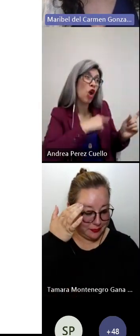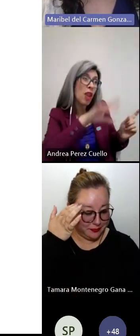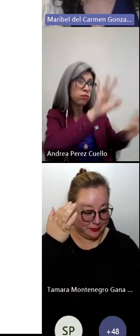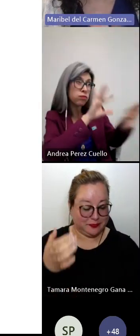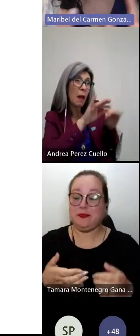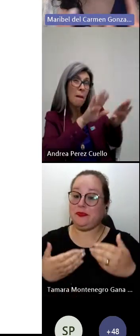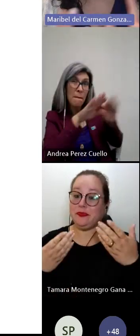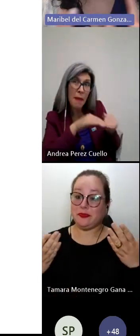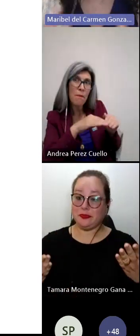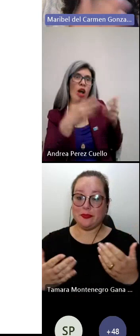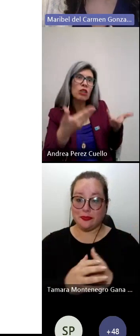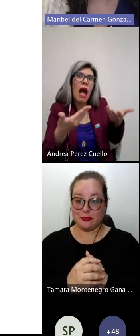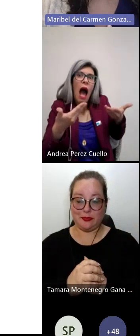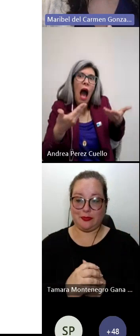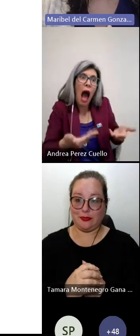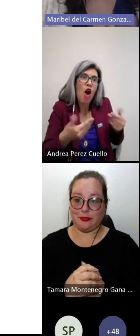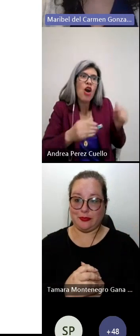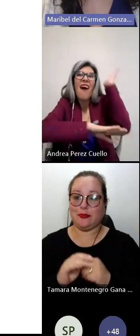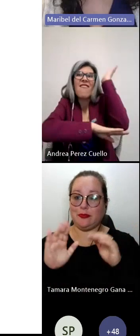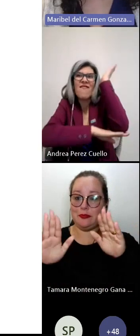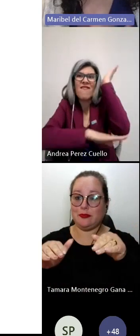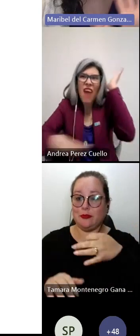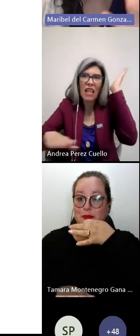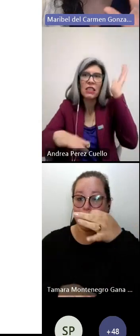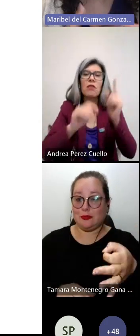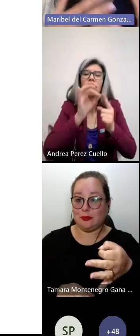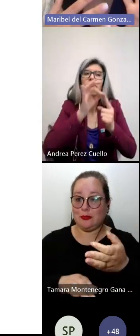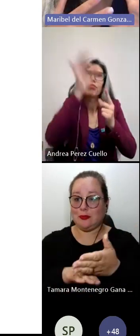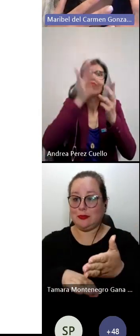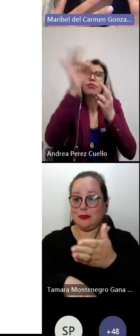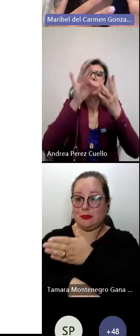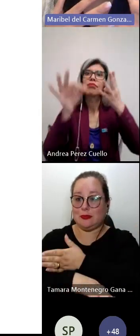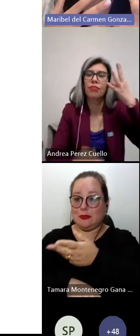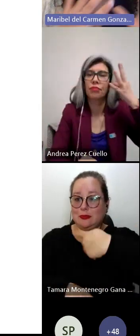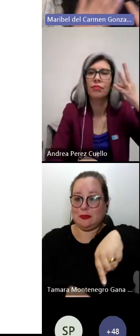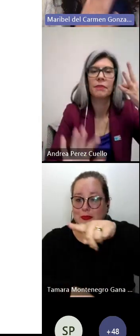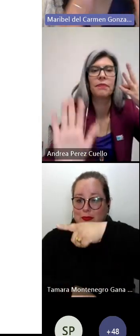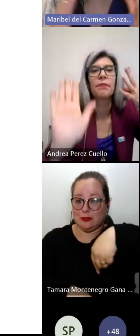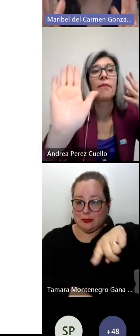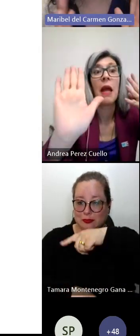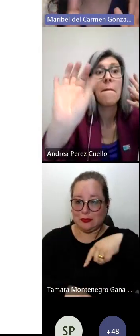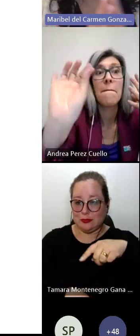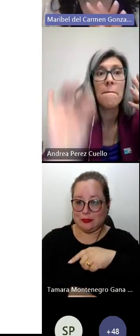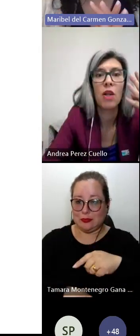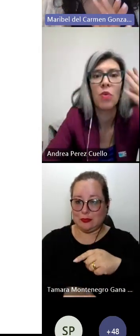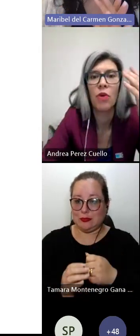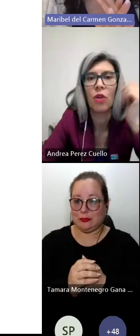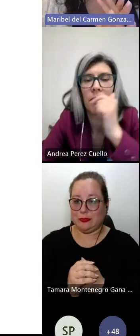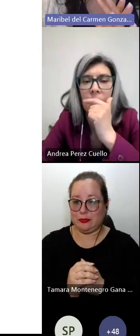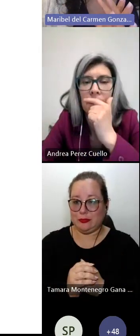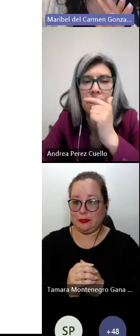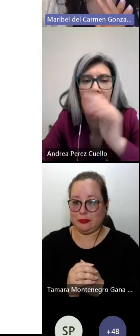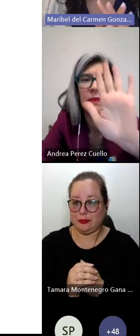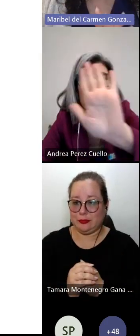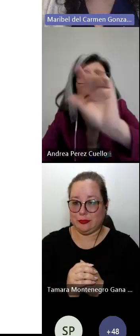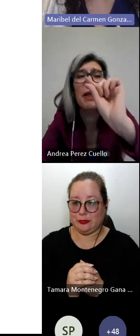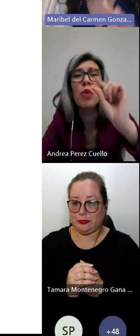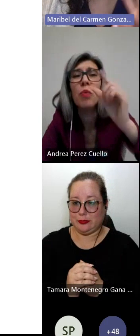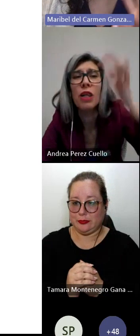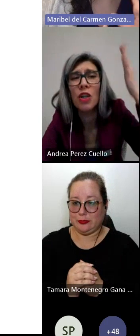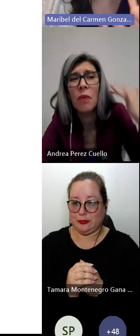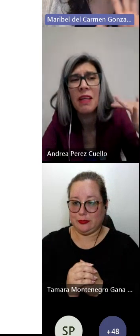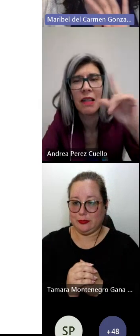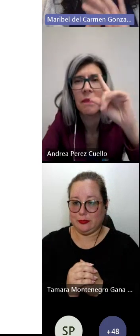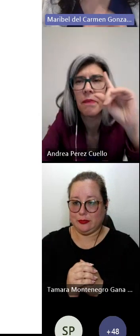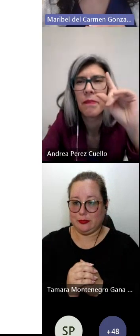Entonces, como les decía, propuse una organización de